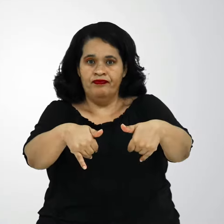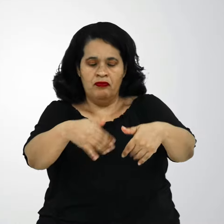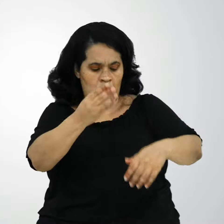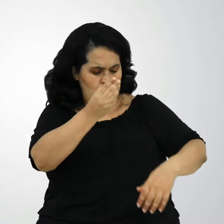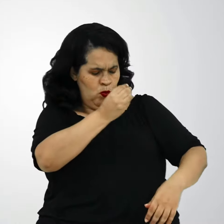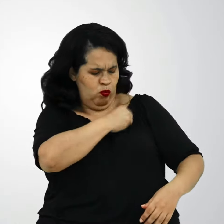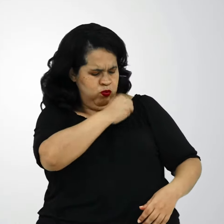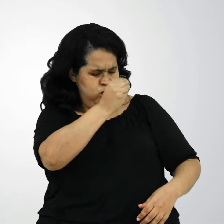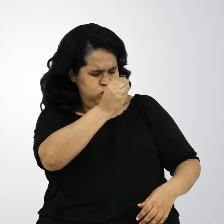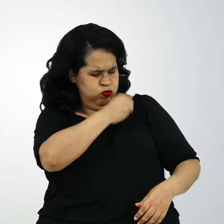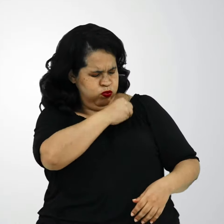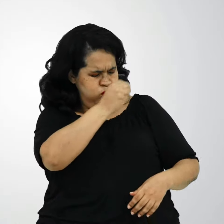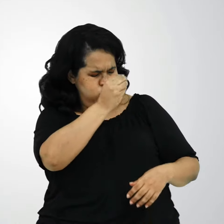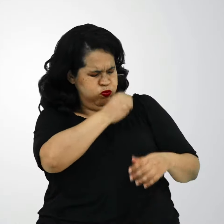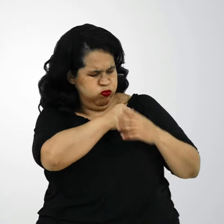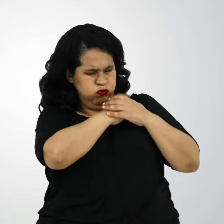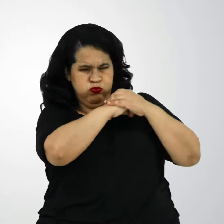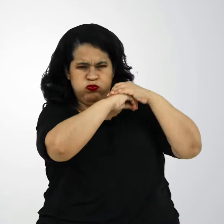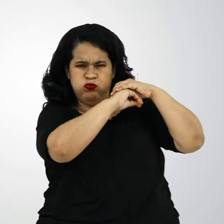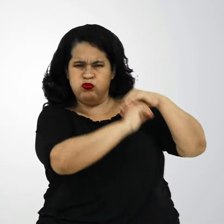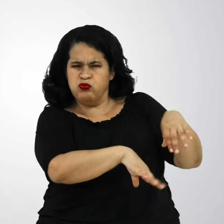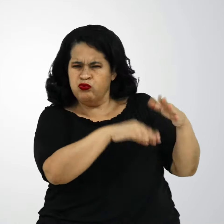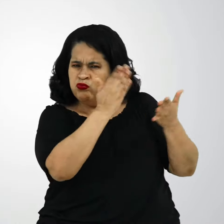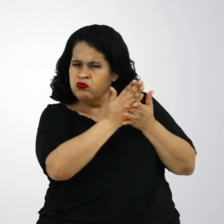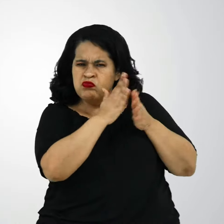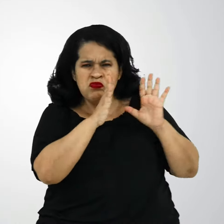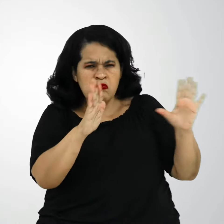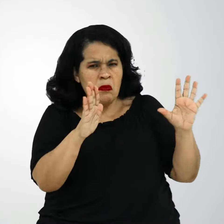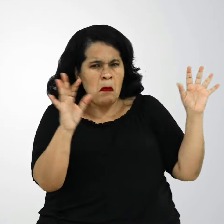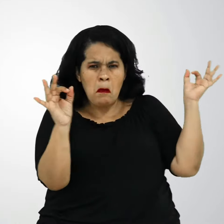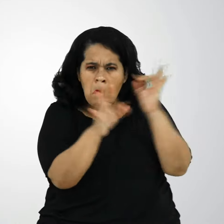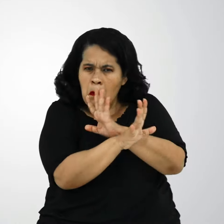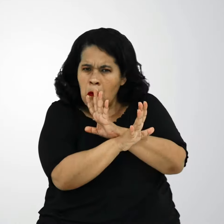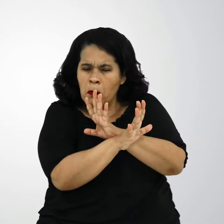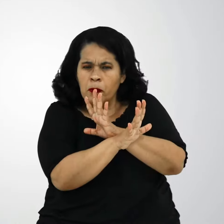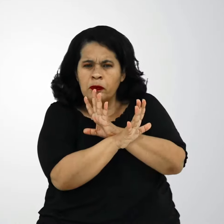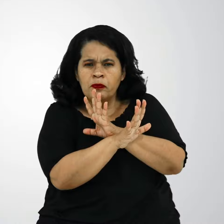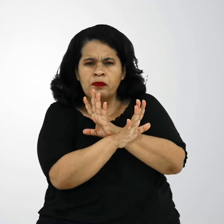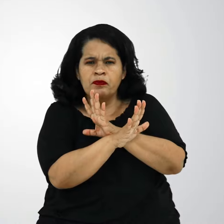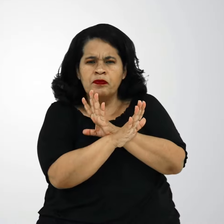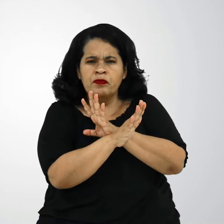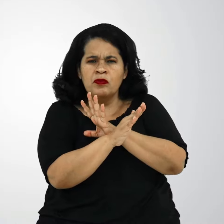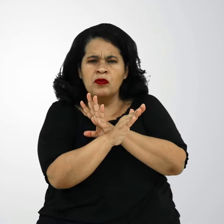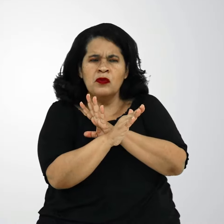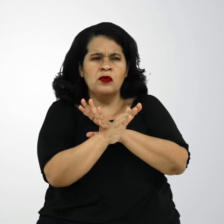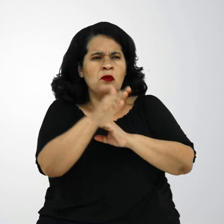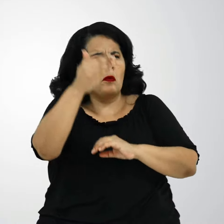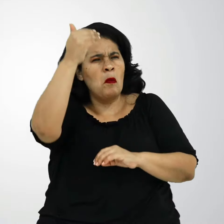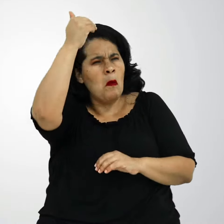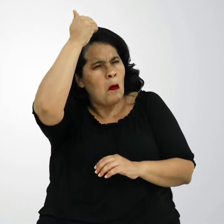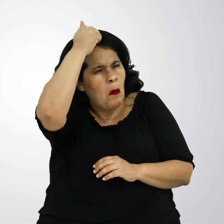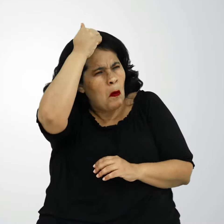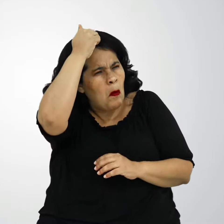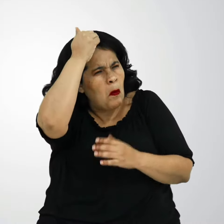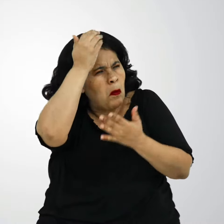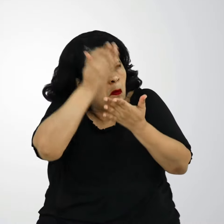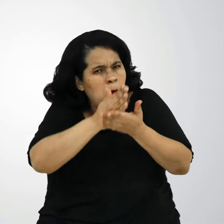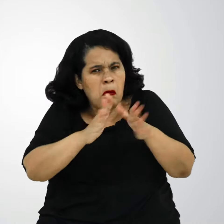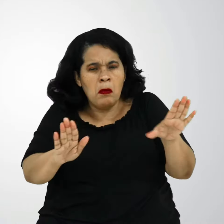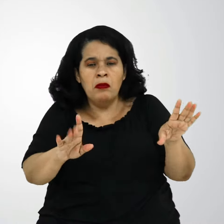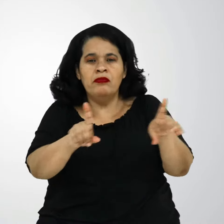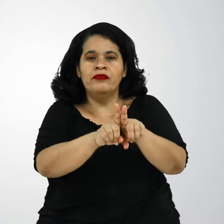transgressão, o pecado terá um fim, todas as culpas serão